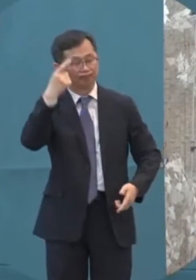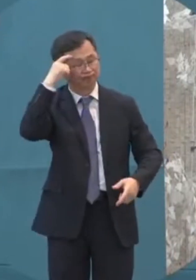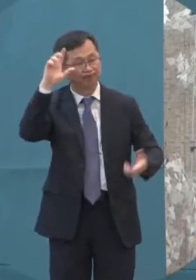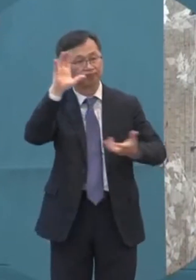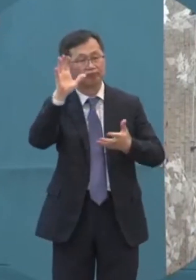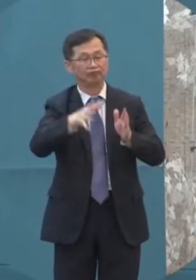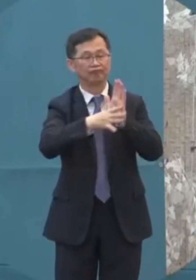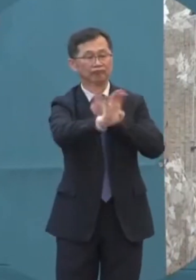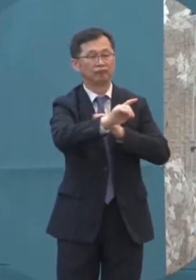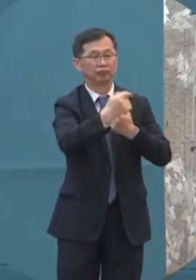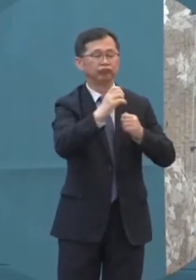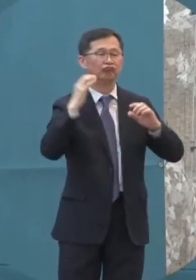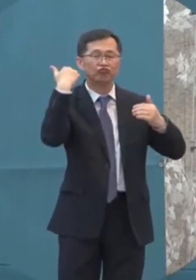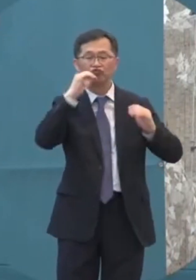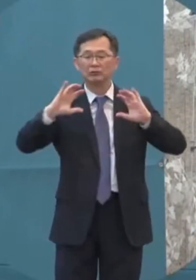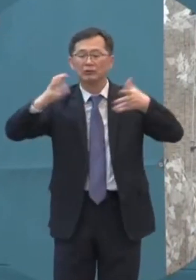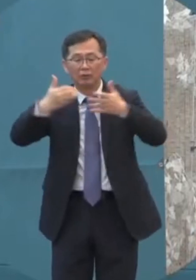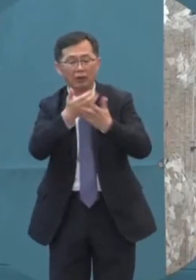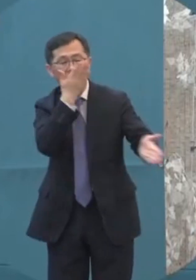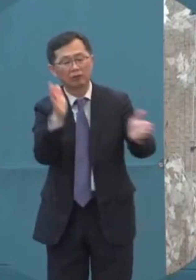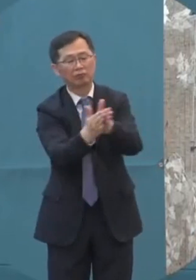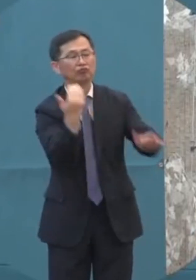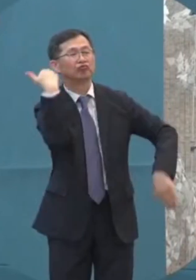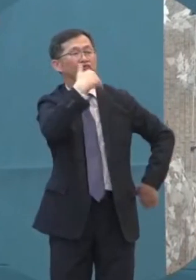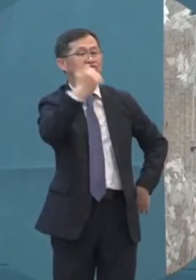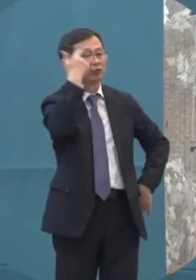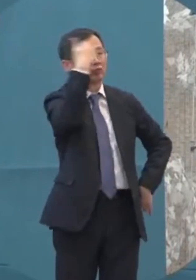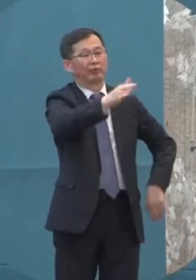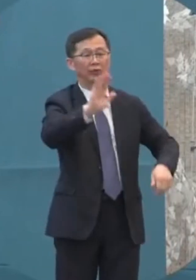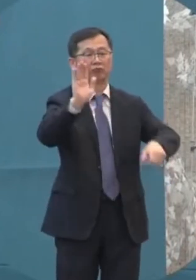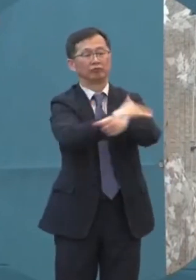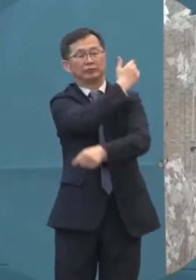세력은 도대체 어느 나라 정당입니까?